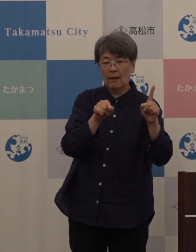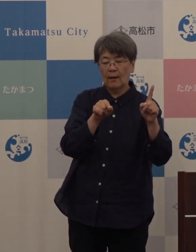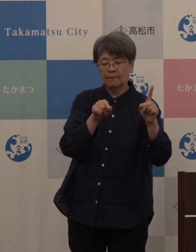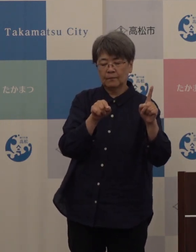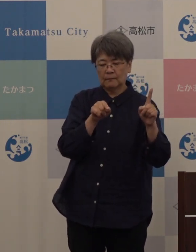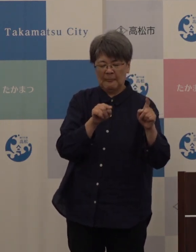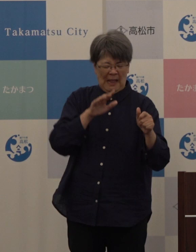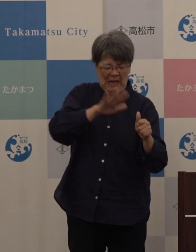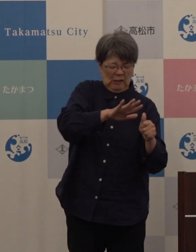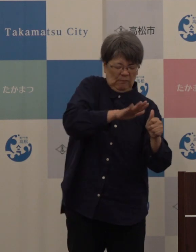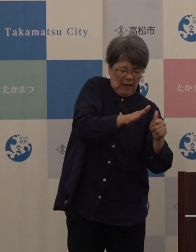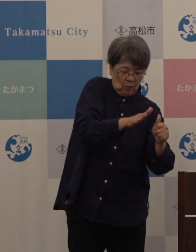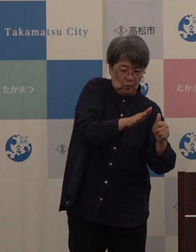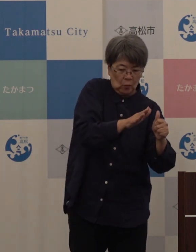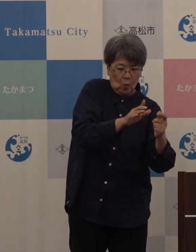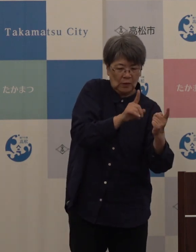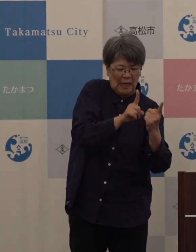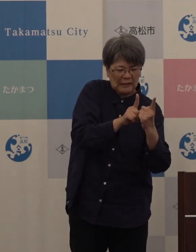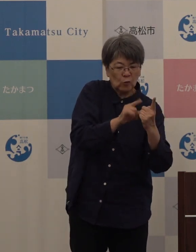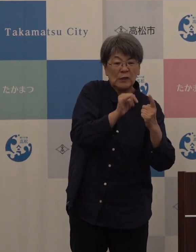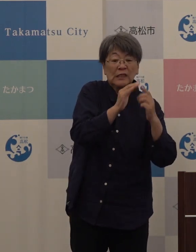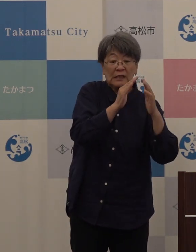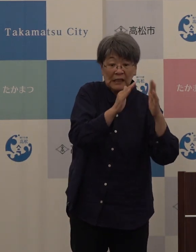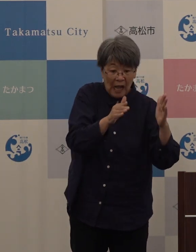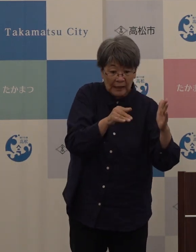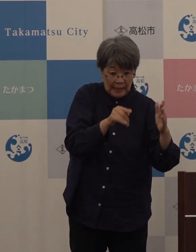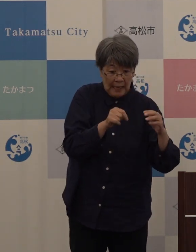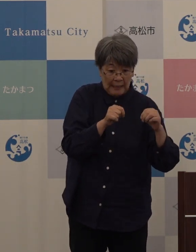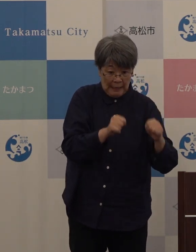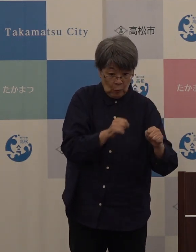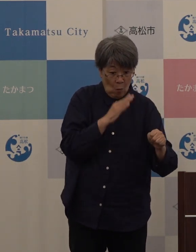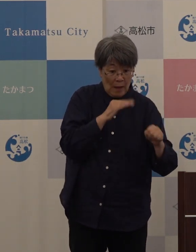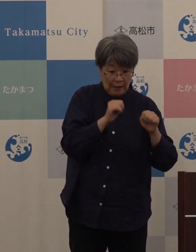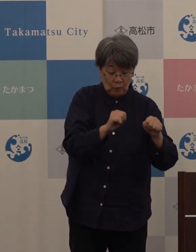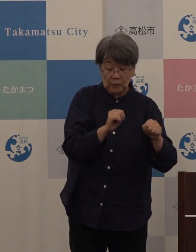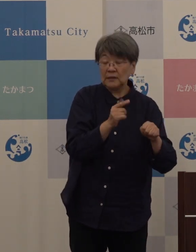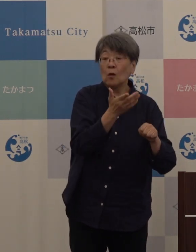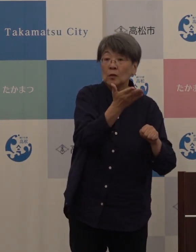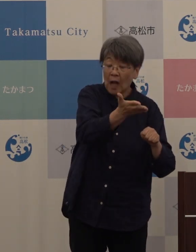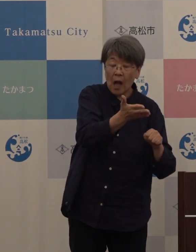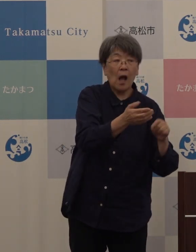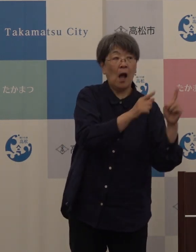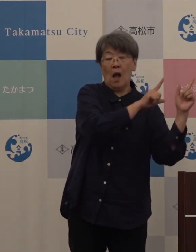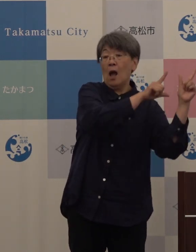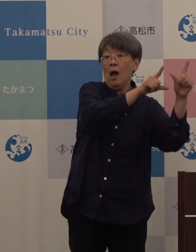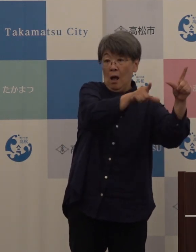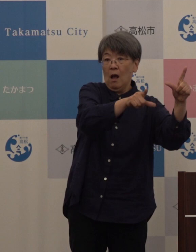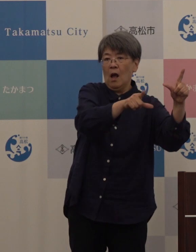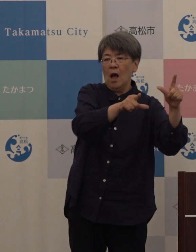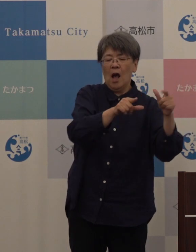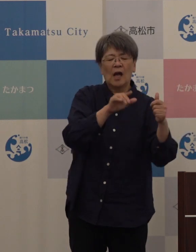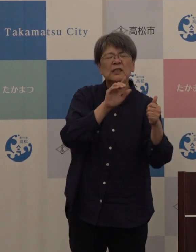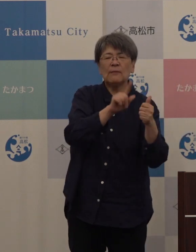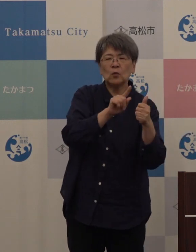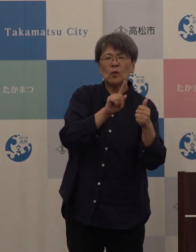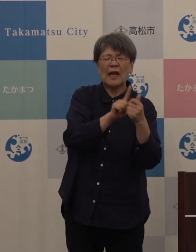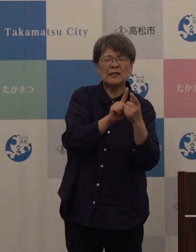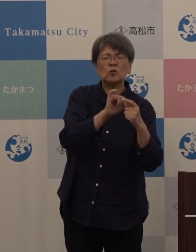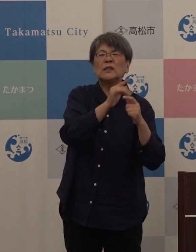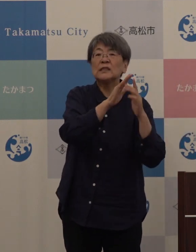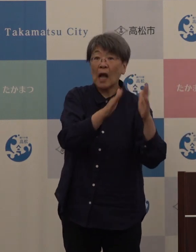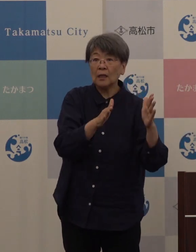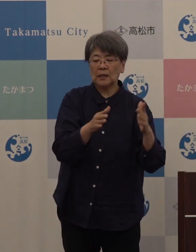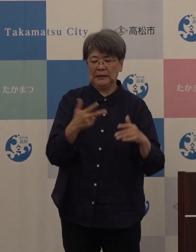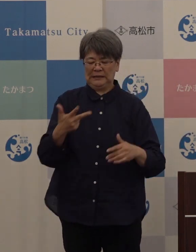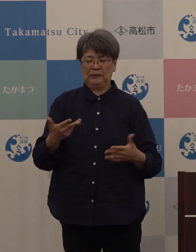ハラスメント対策委員会で行われるべきことではないんでしょうか。 ハラスメント対策委員会というか、市職